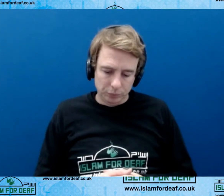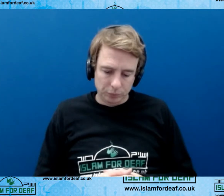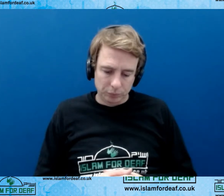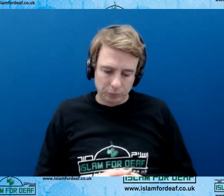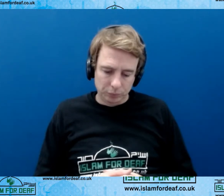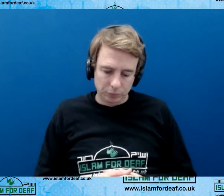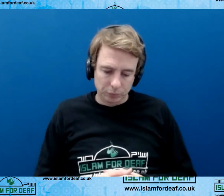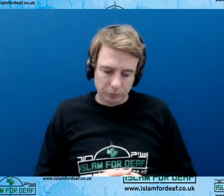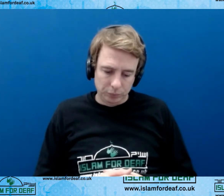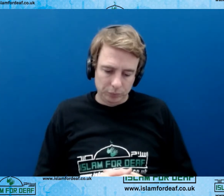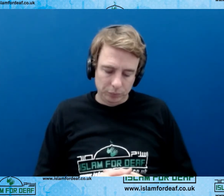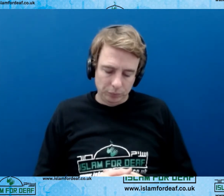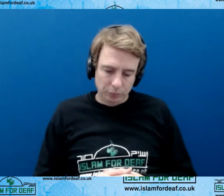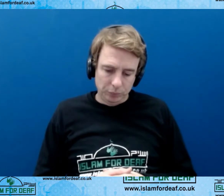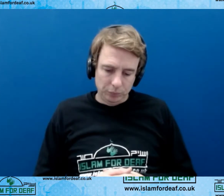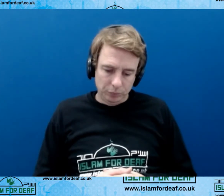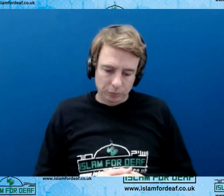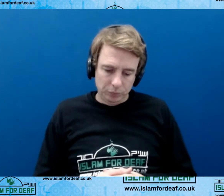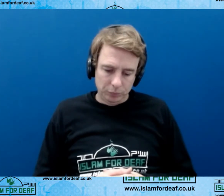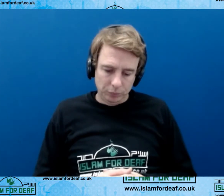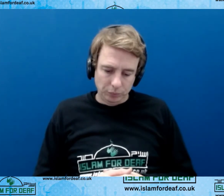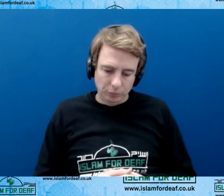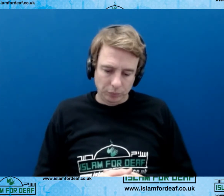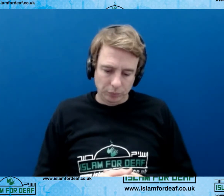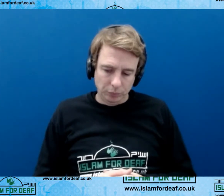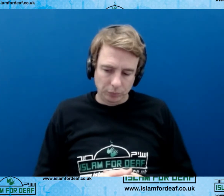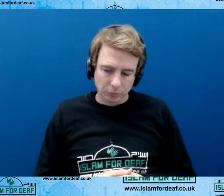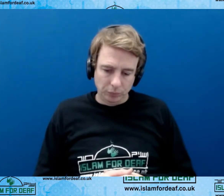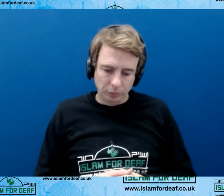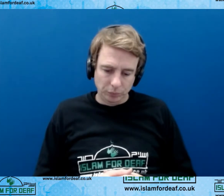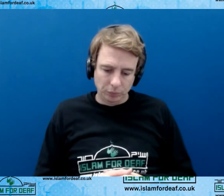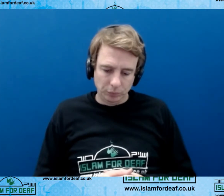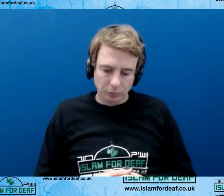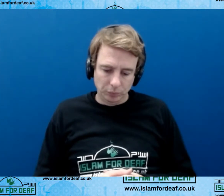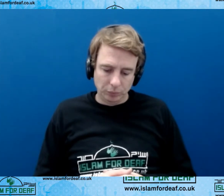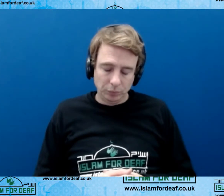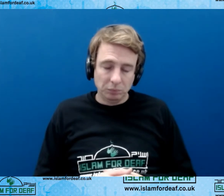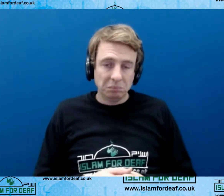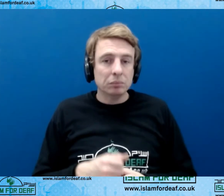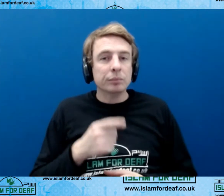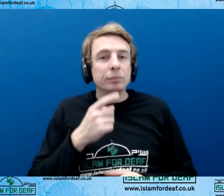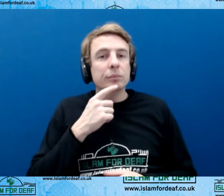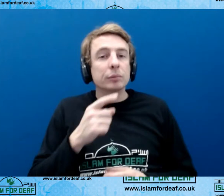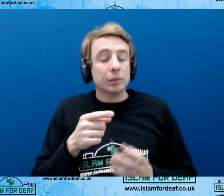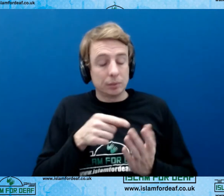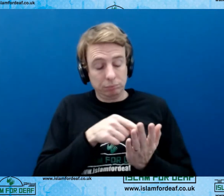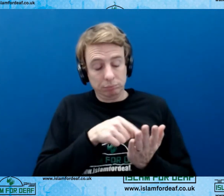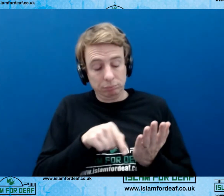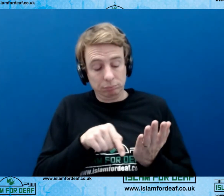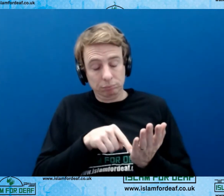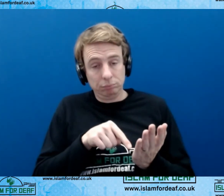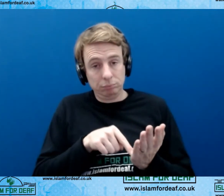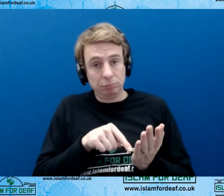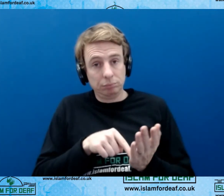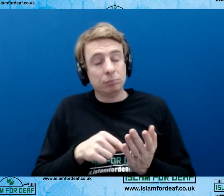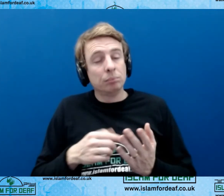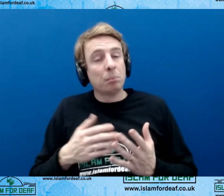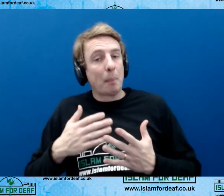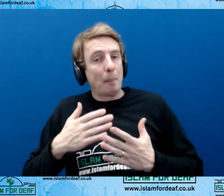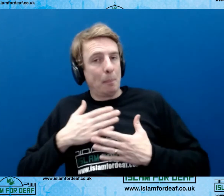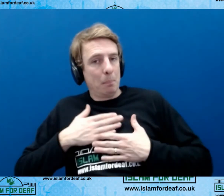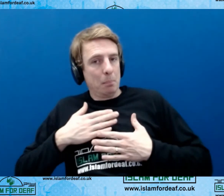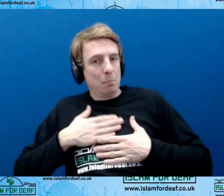جل في علاه. And to me is my religion, and my religion is worshipping of Allah alone.